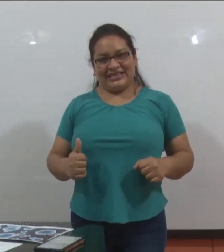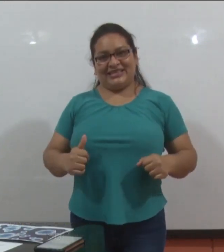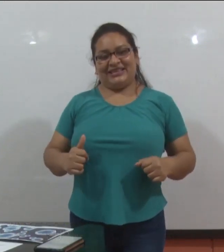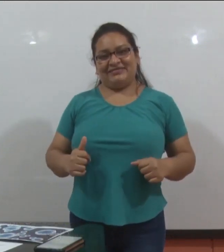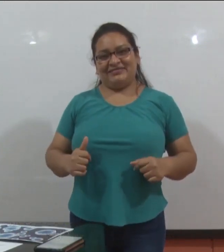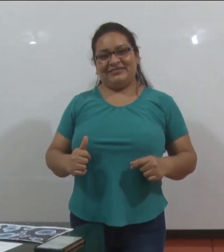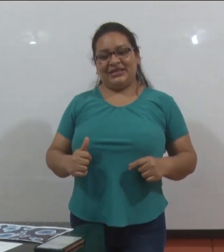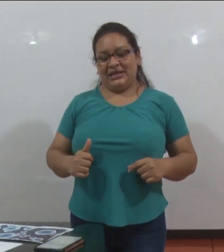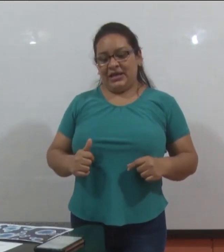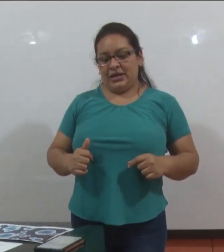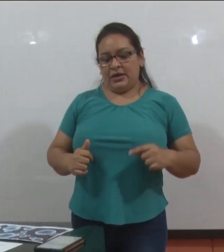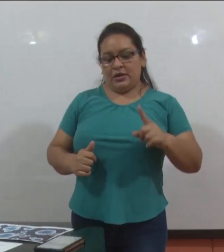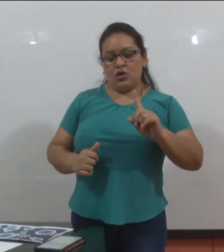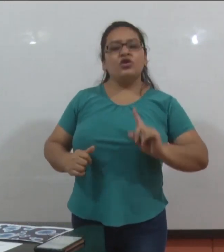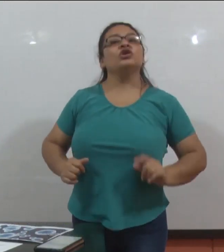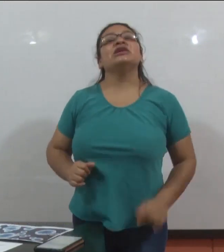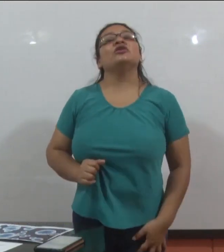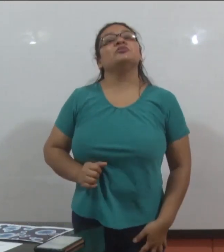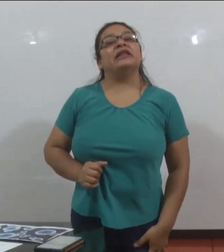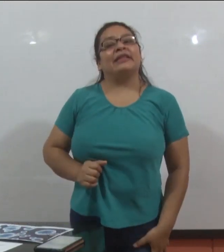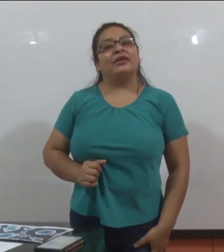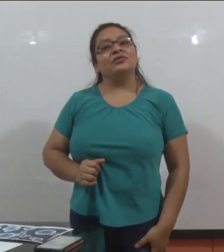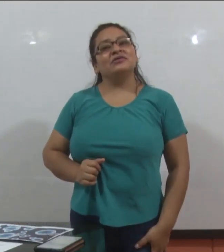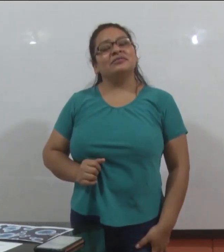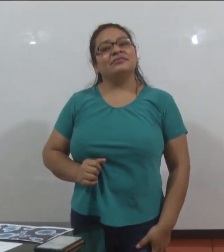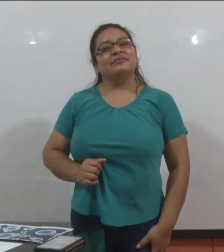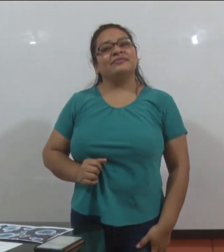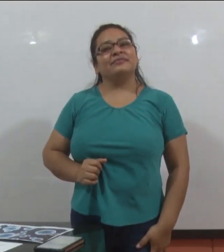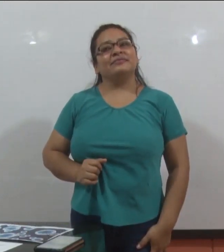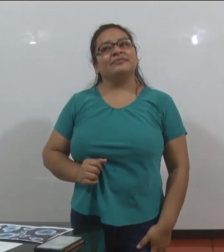contesten. ¿Conocen los pantanos?